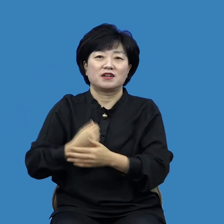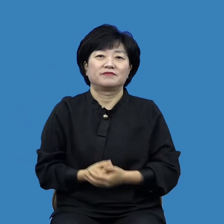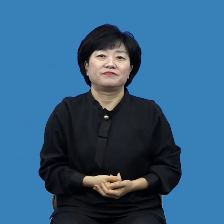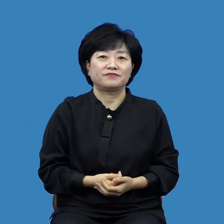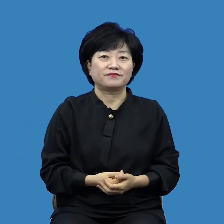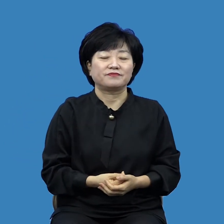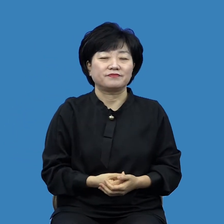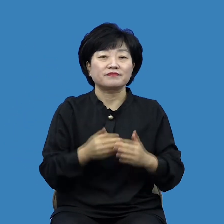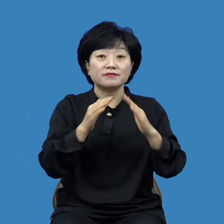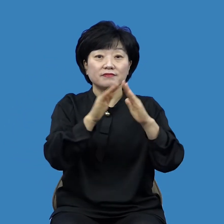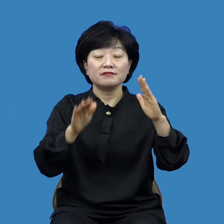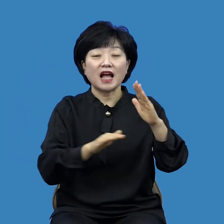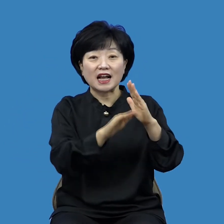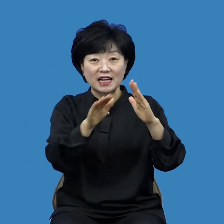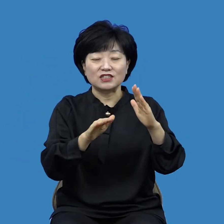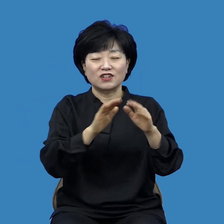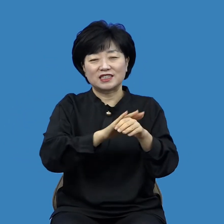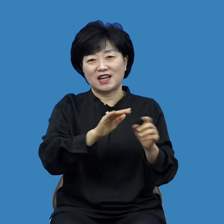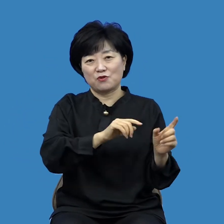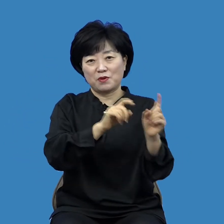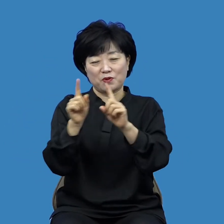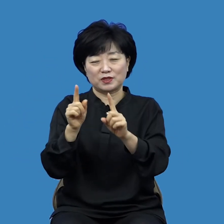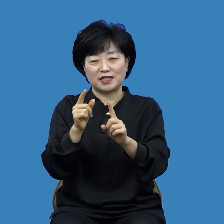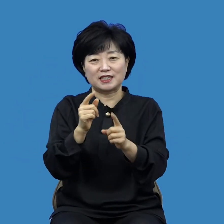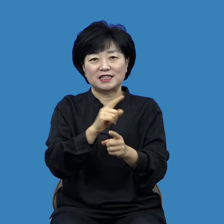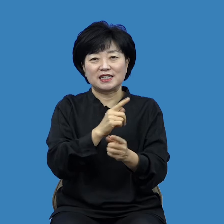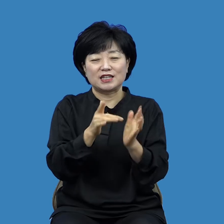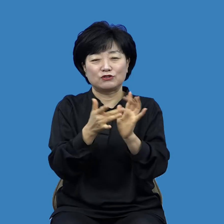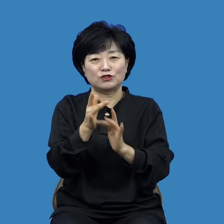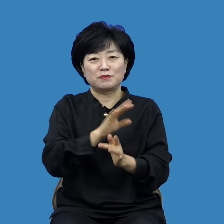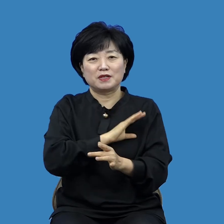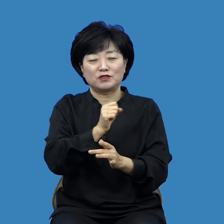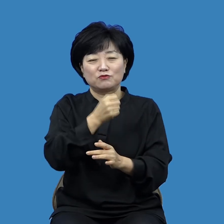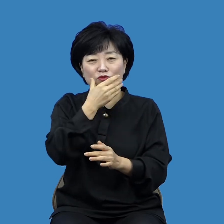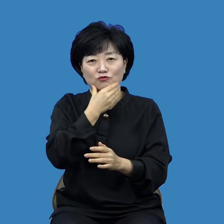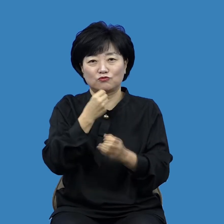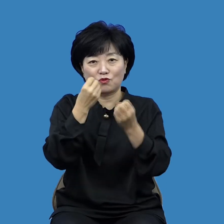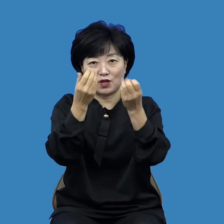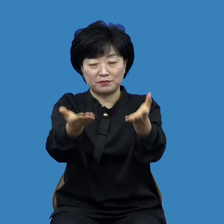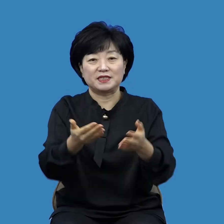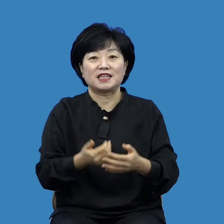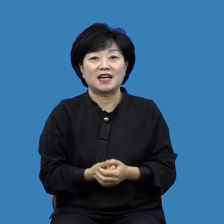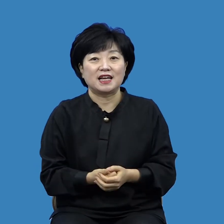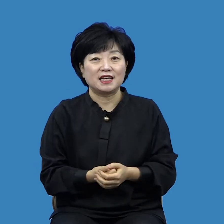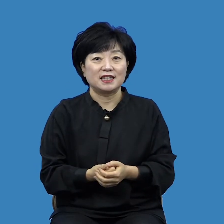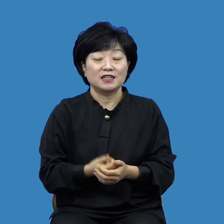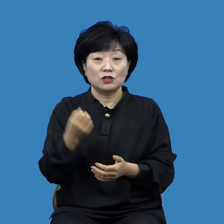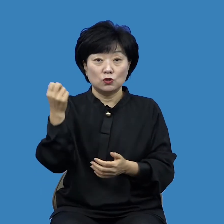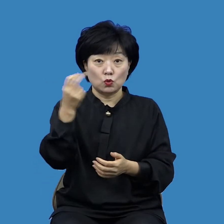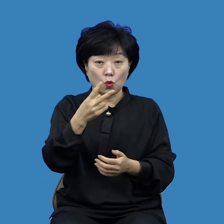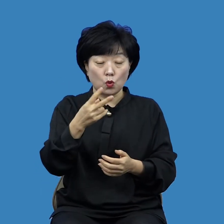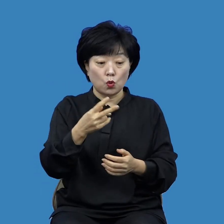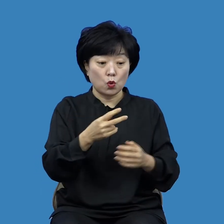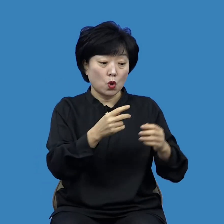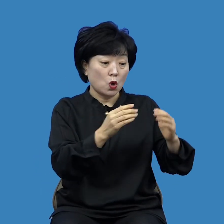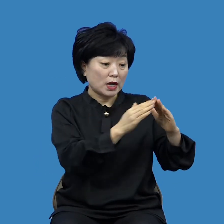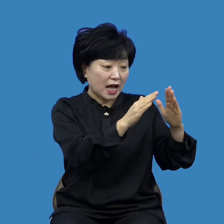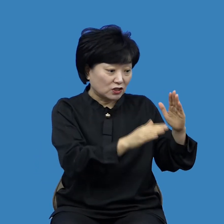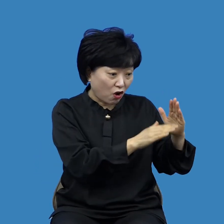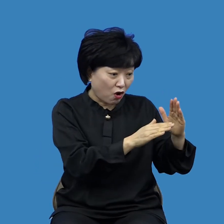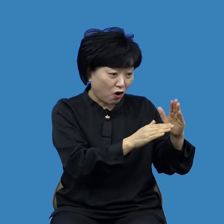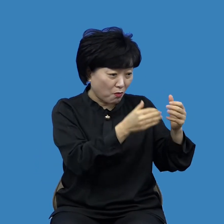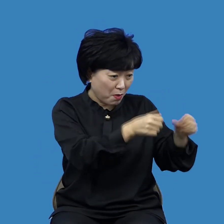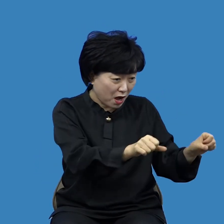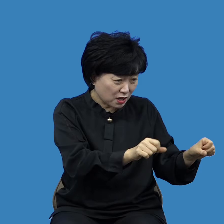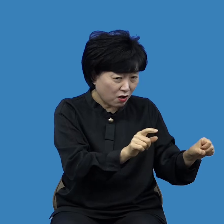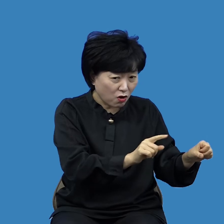이 가정들이 회복되기를 주의 이름으로 다시 한번 축복합니다. 그리고 동시에 하나님께서 교회는 확대된 가정으로 주셨어요. 그러면